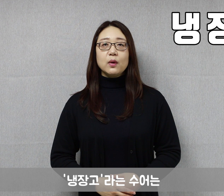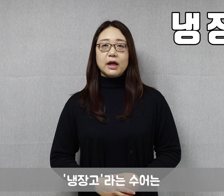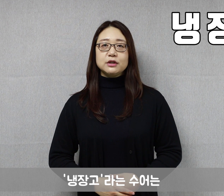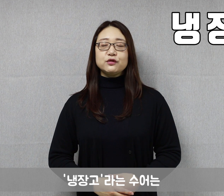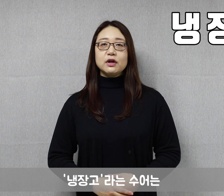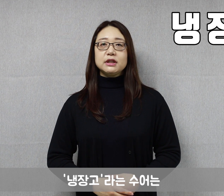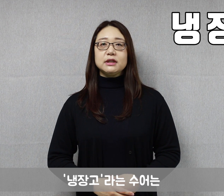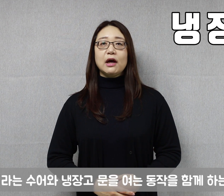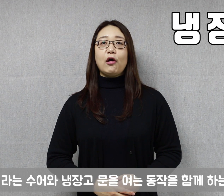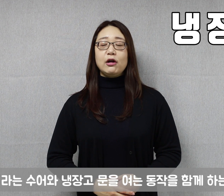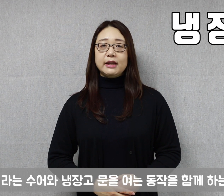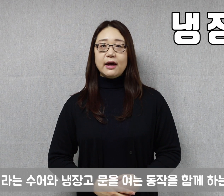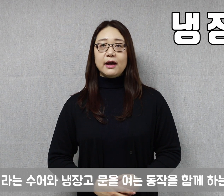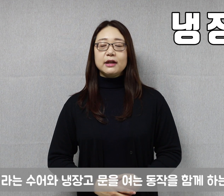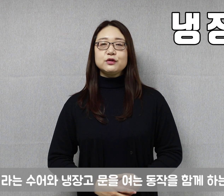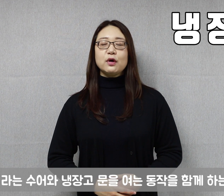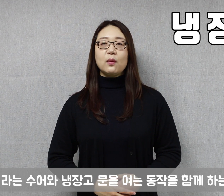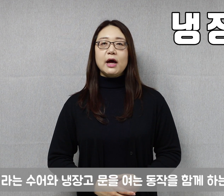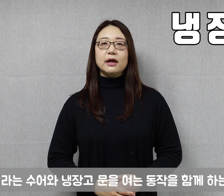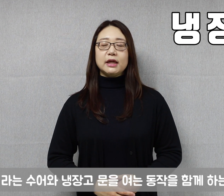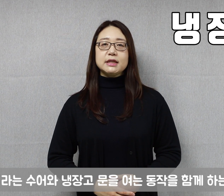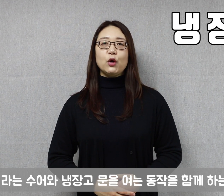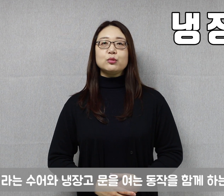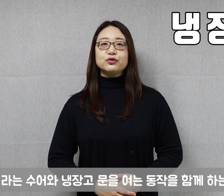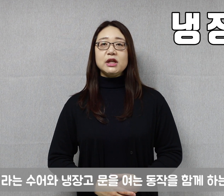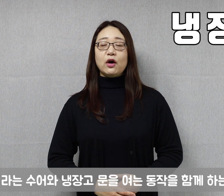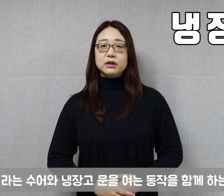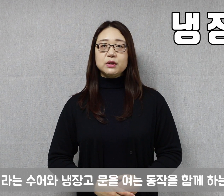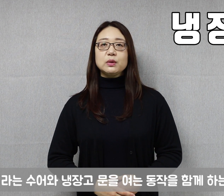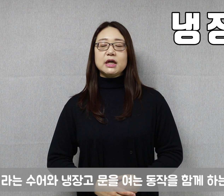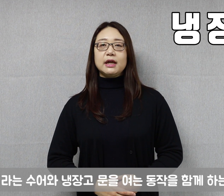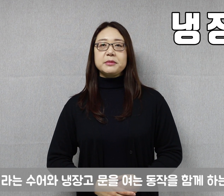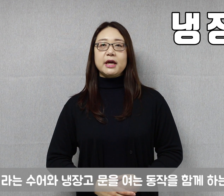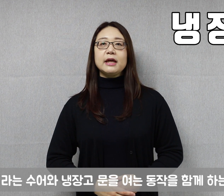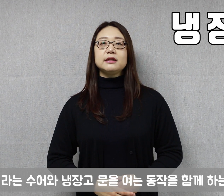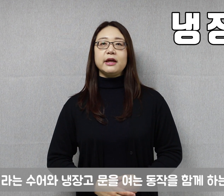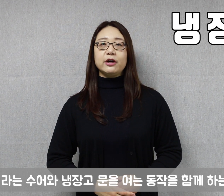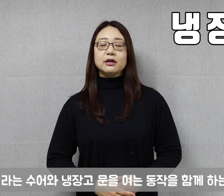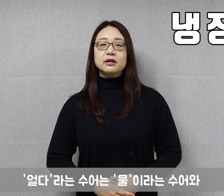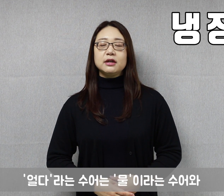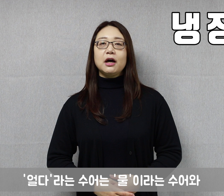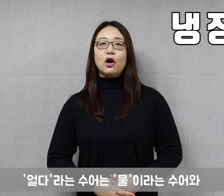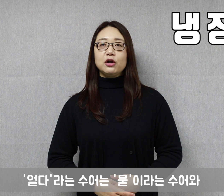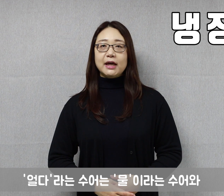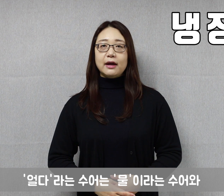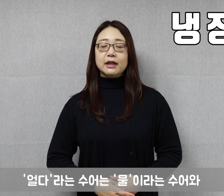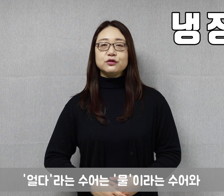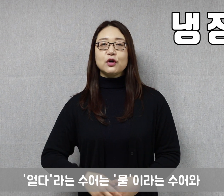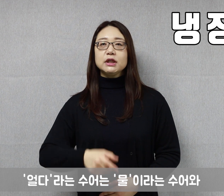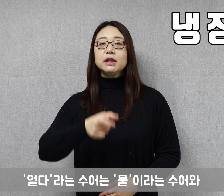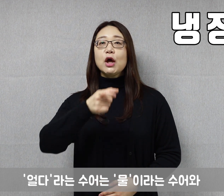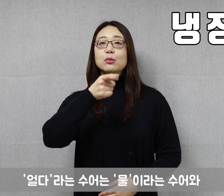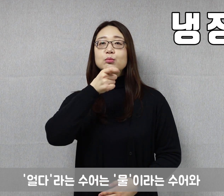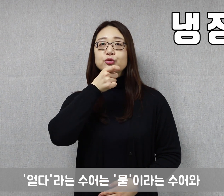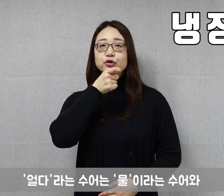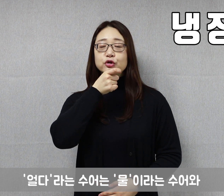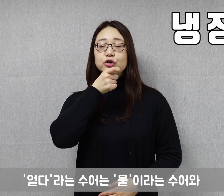냉장고라는 수어는 얼다라는 수어와 냉장고 문을 여는 동작을 함께 하는데요. 얼다라는 수어는